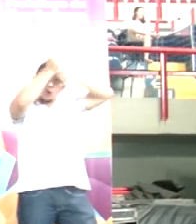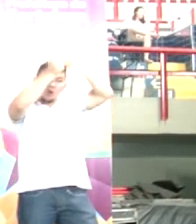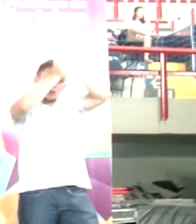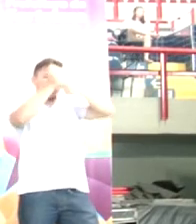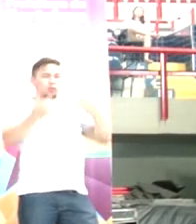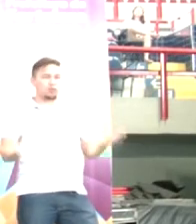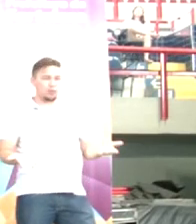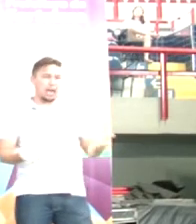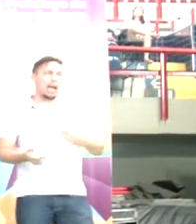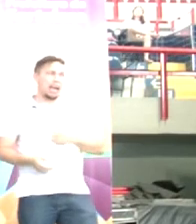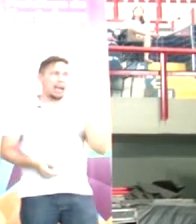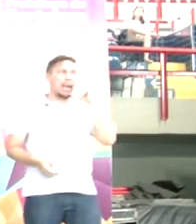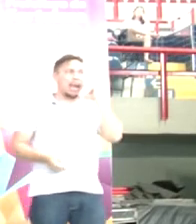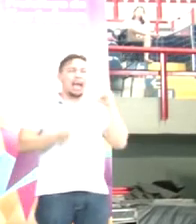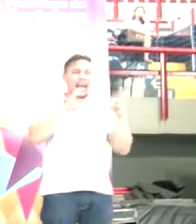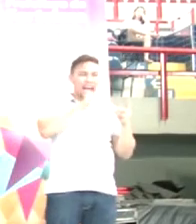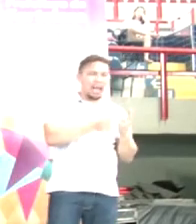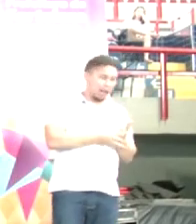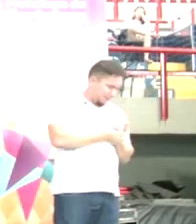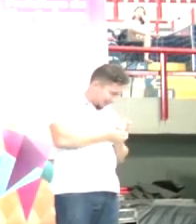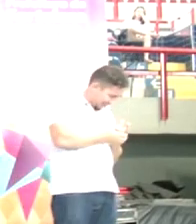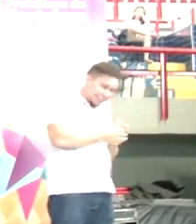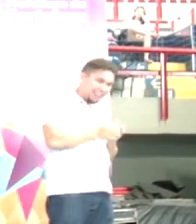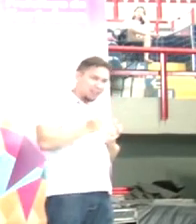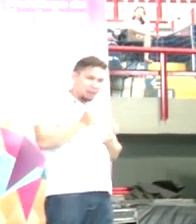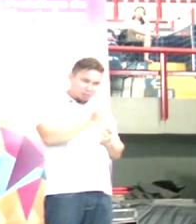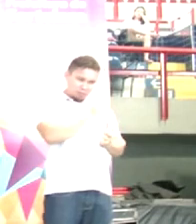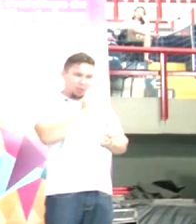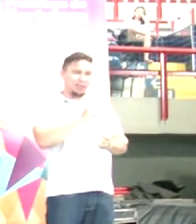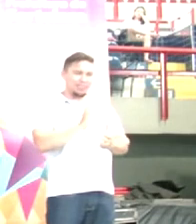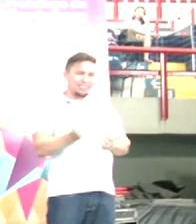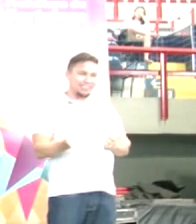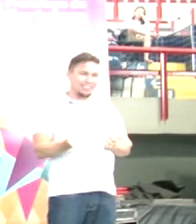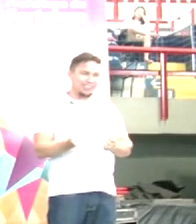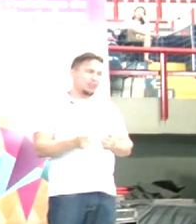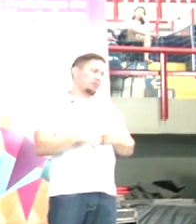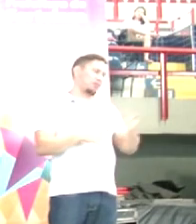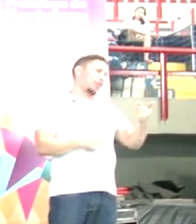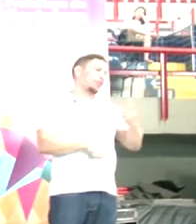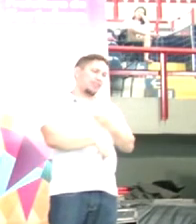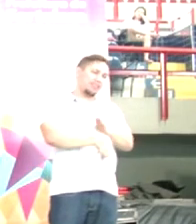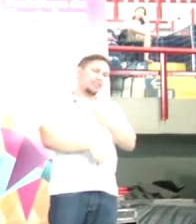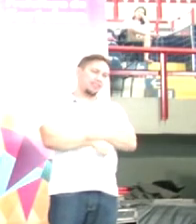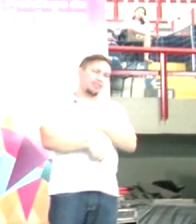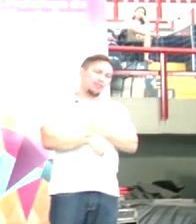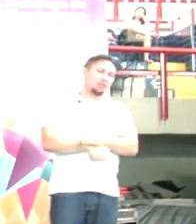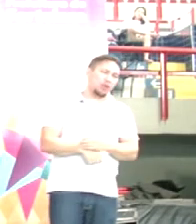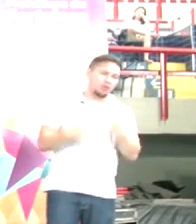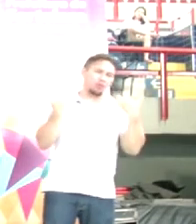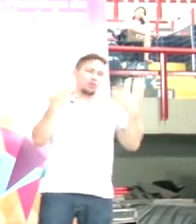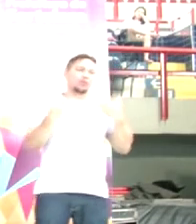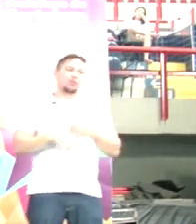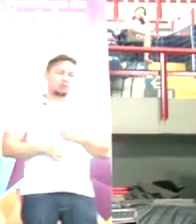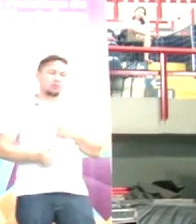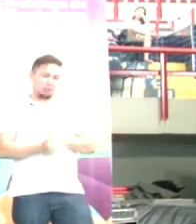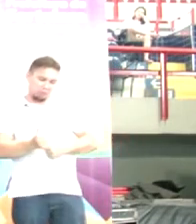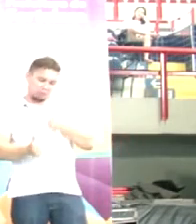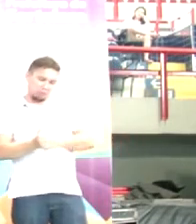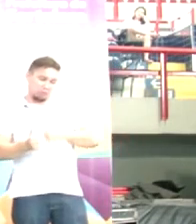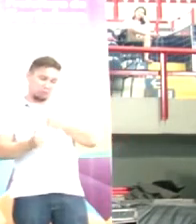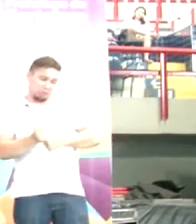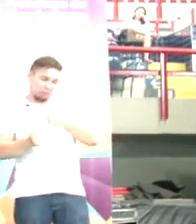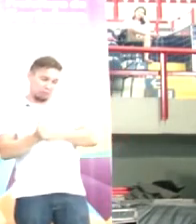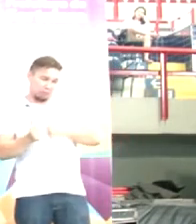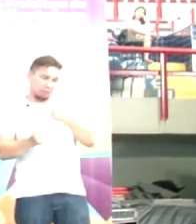celular é muito mais rápido, mas deixa ele lá um pouquinho, perca um pouquinho de tempo e faça a conta na mão mesmo. Se você